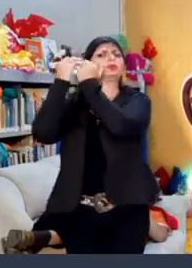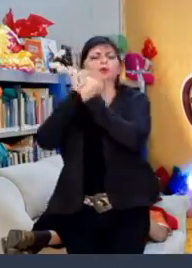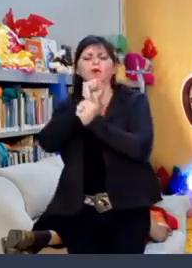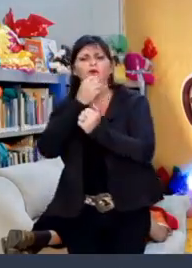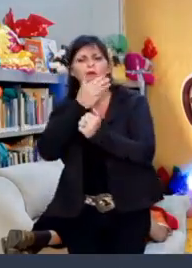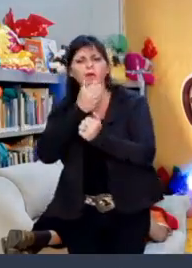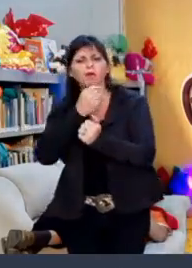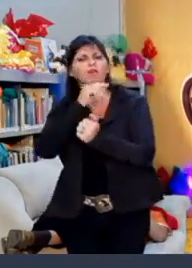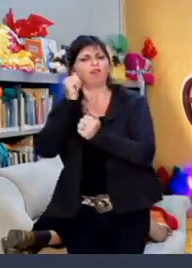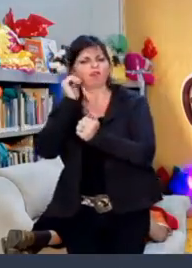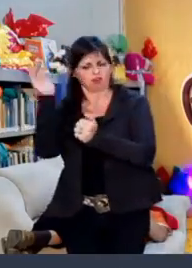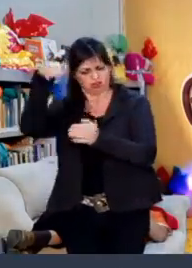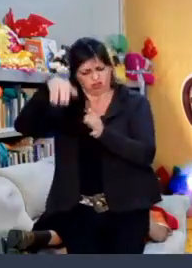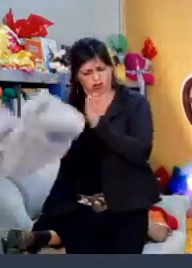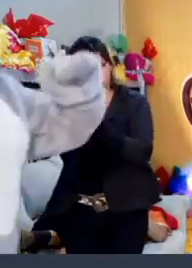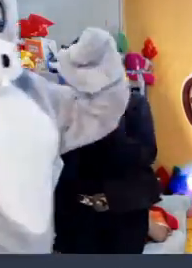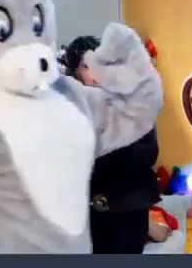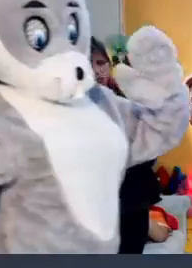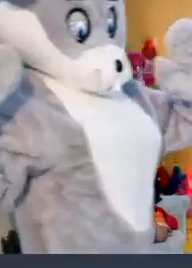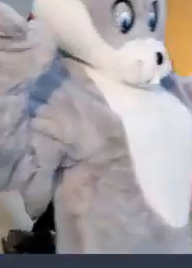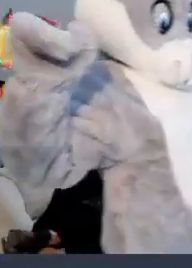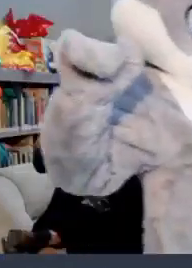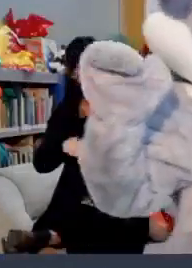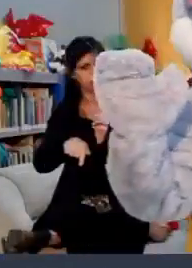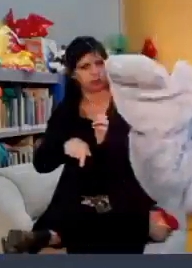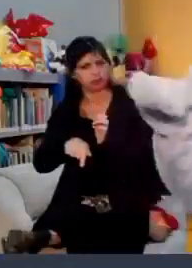das colônias velhas,